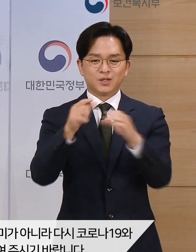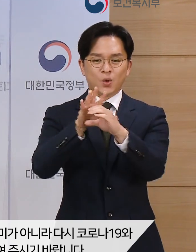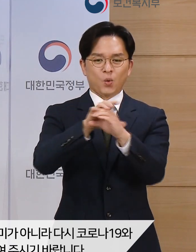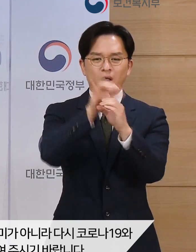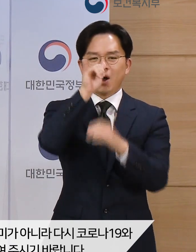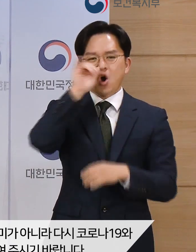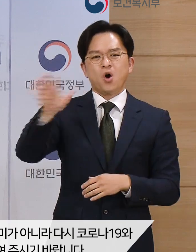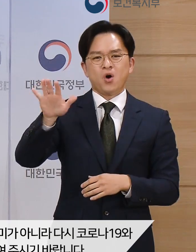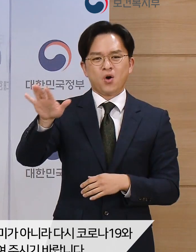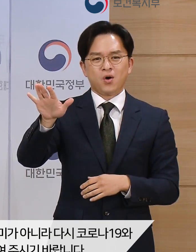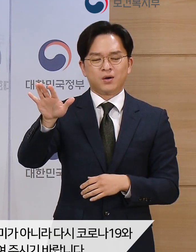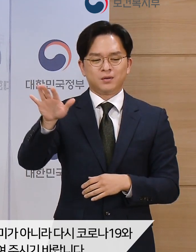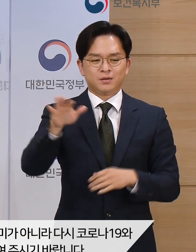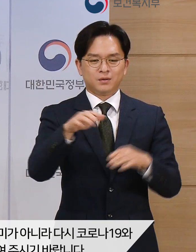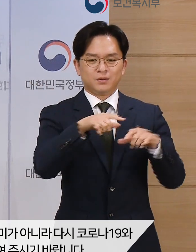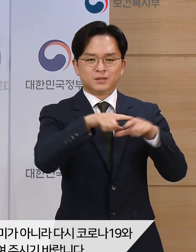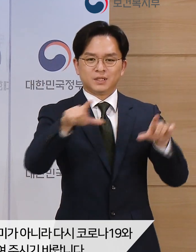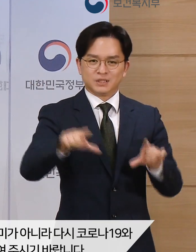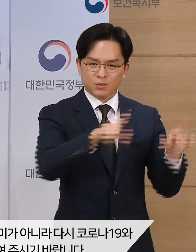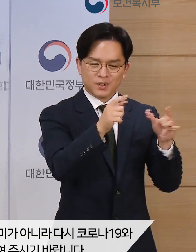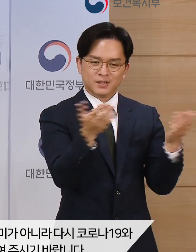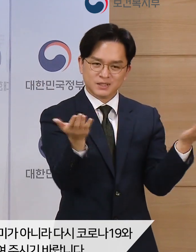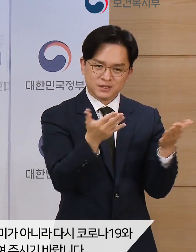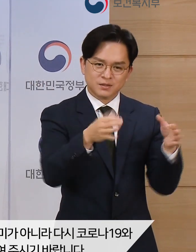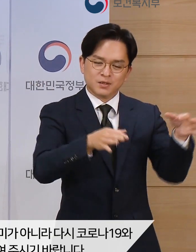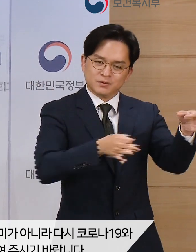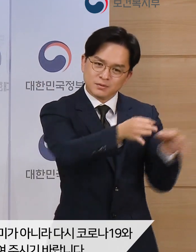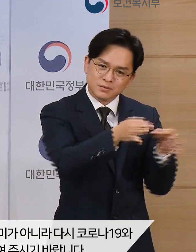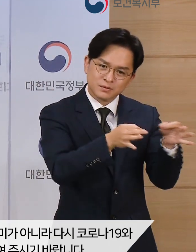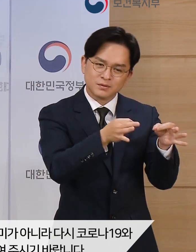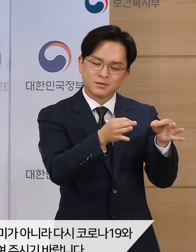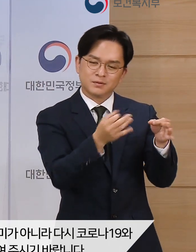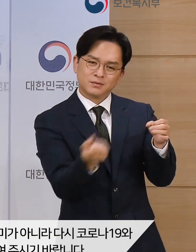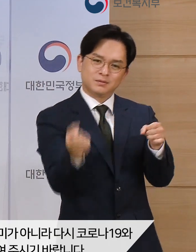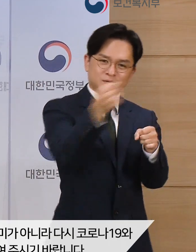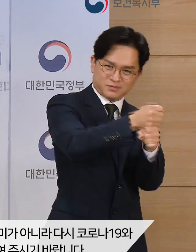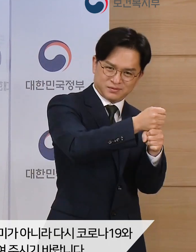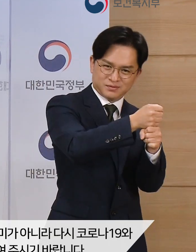조화시키려는 노력을 시작한다는 의미로 받아들여 주시기 바랍니다.